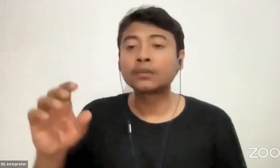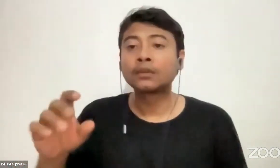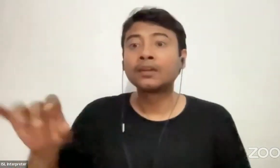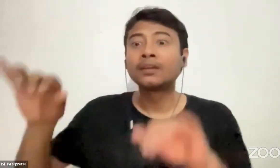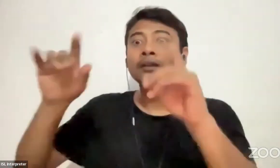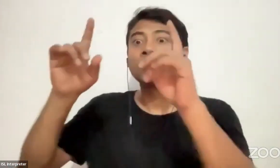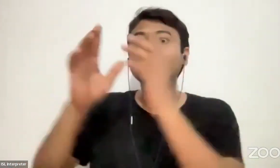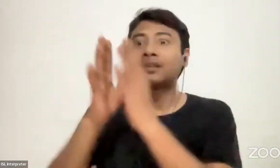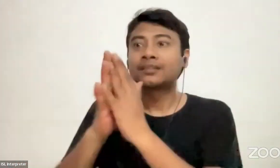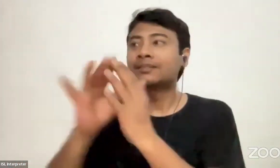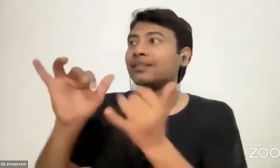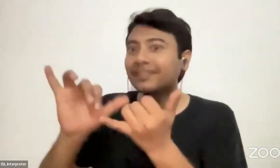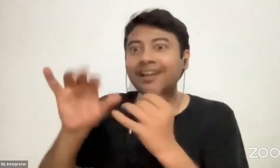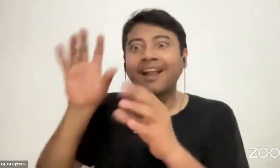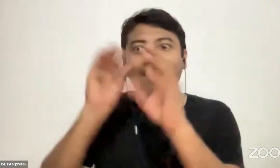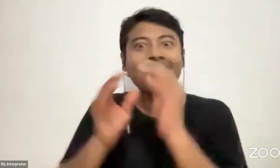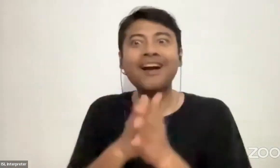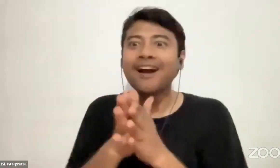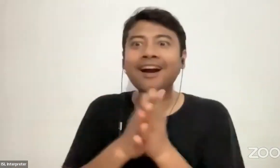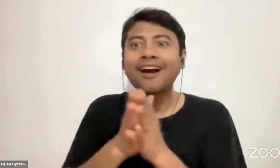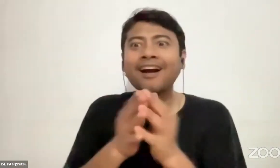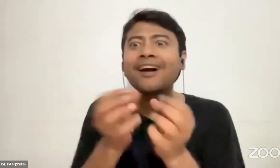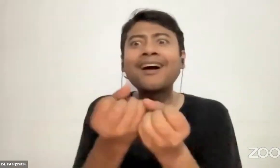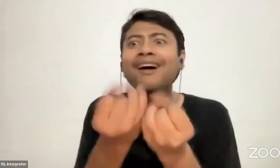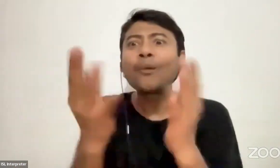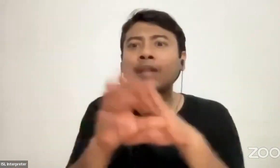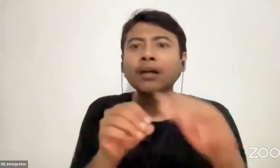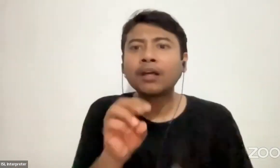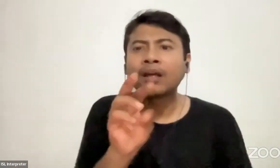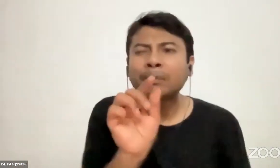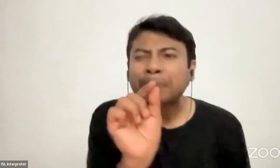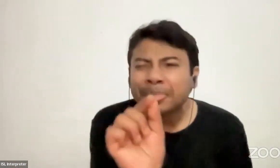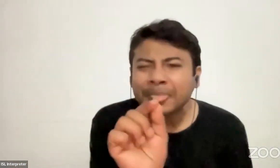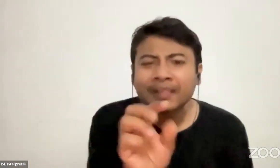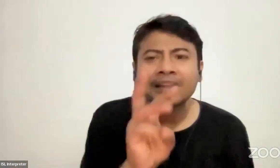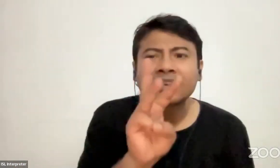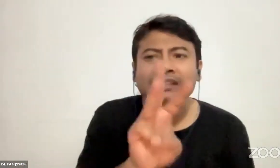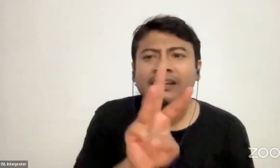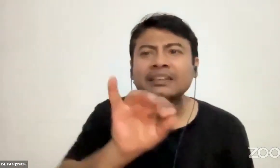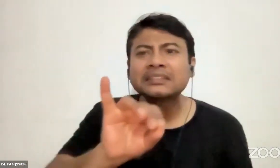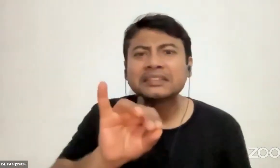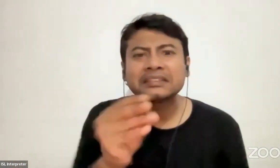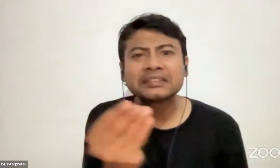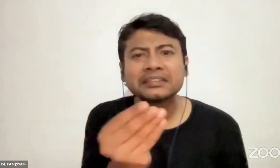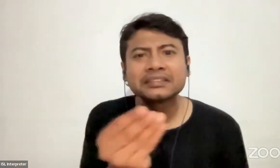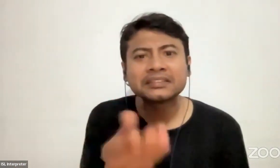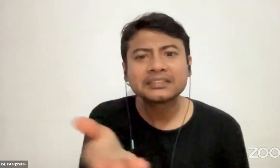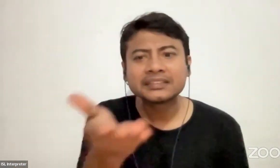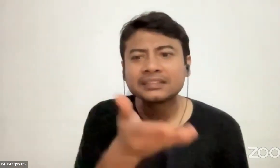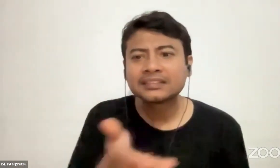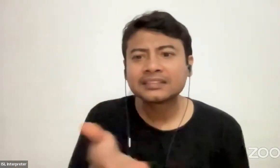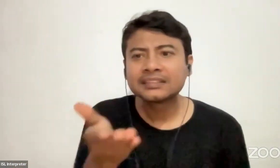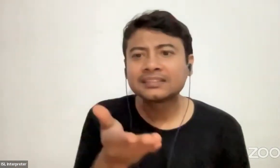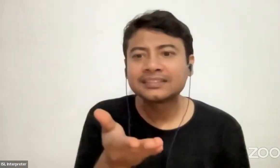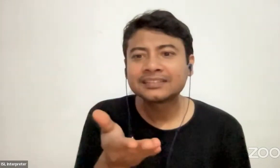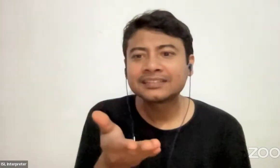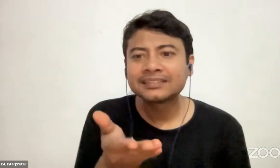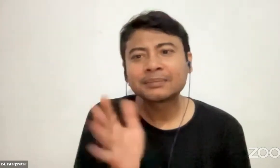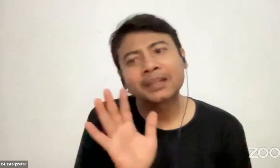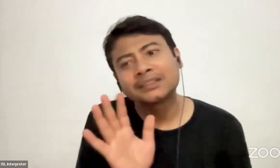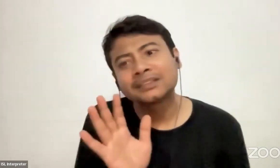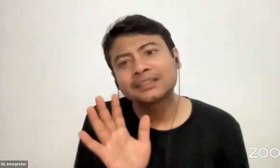आए। तो ऐसा इसीलिए है क्योंकि उस विषय को जान पाना बहुत क्लिष्ट